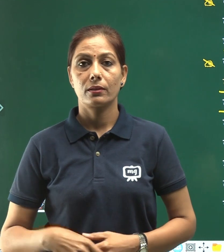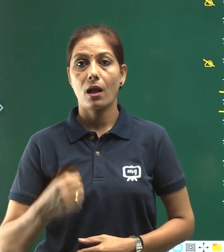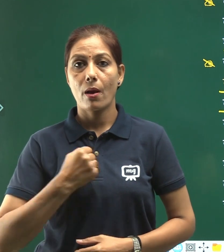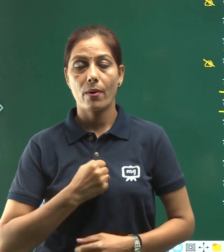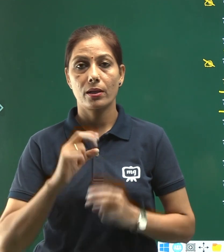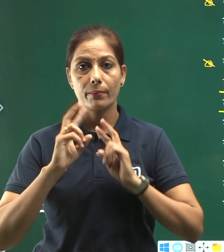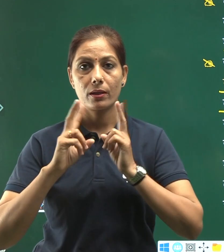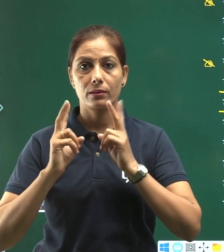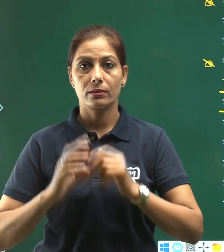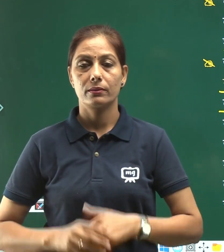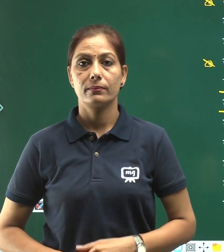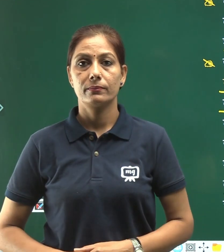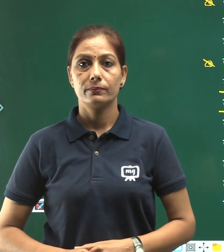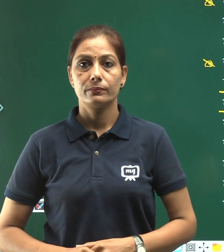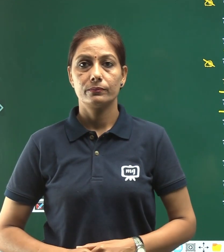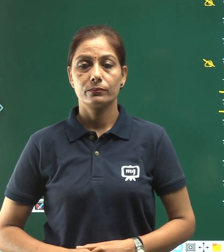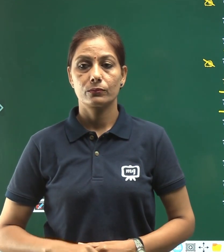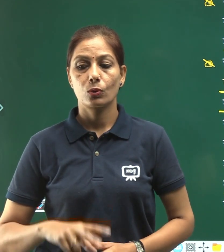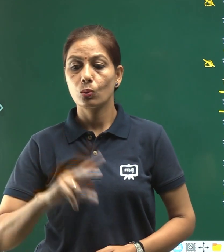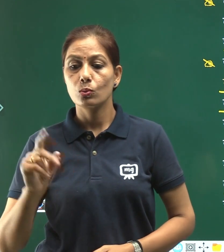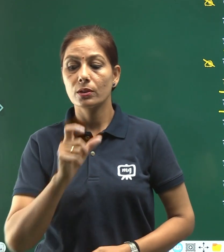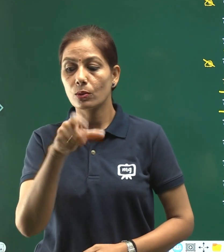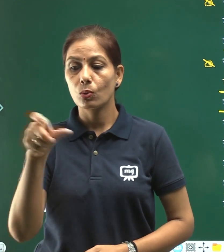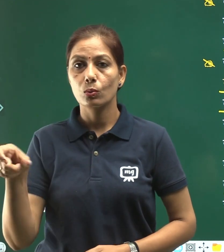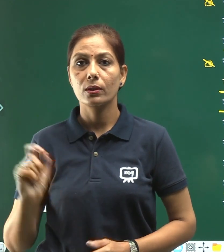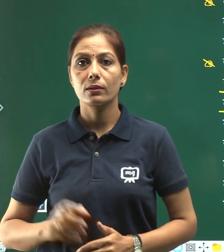हमारी बात दूसरों तक